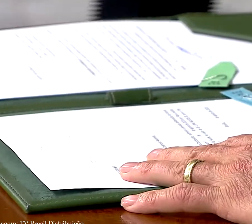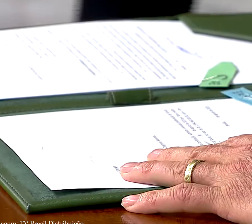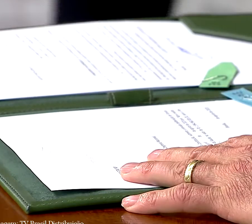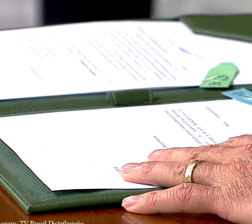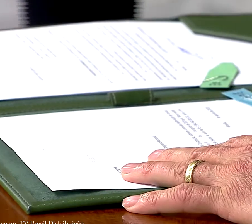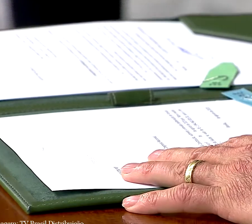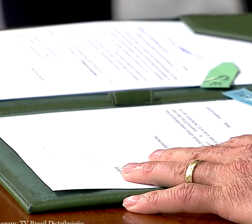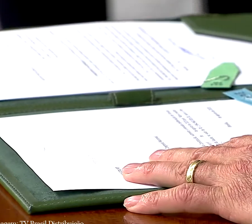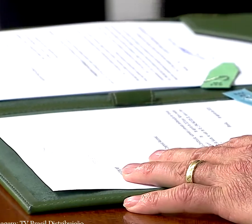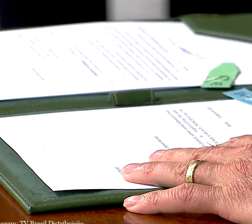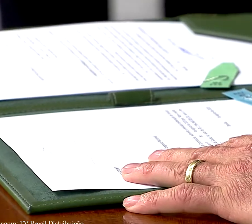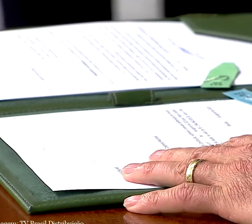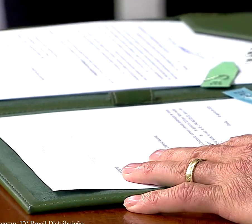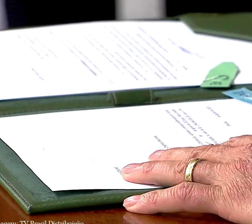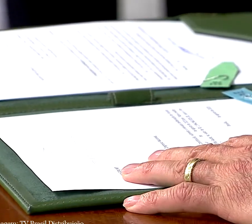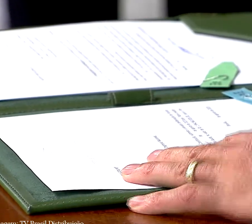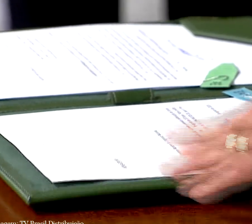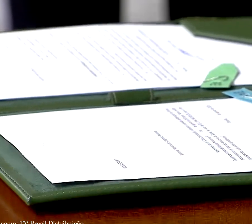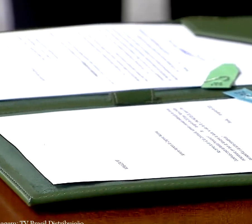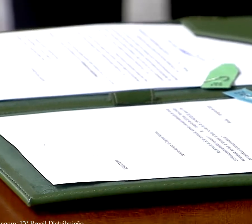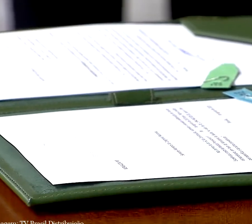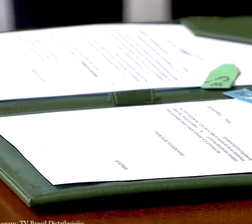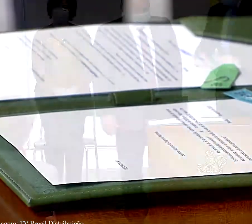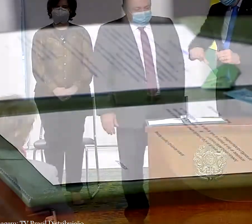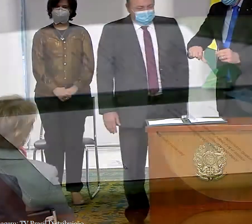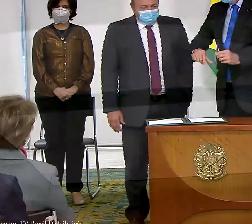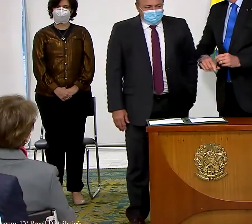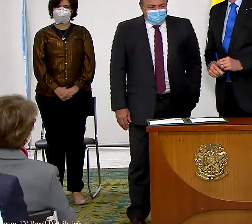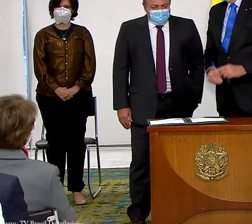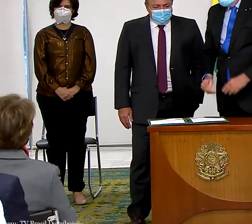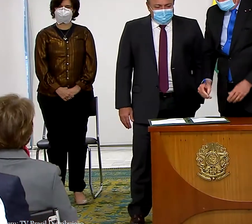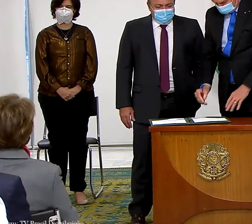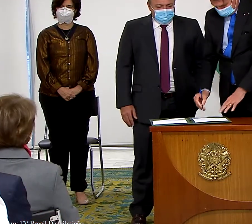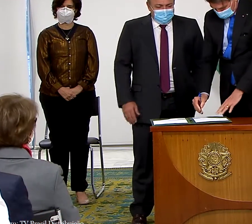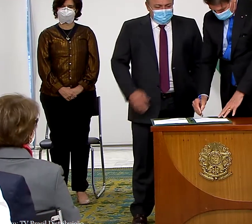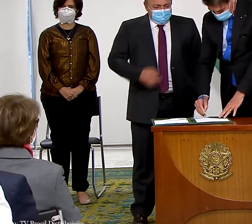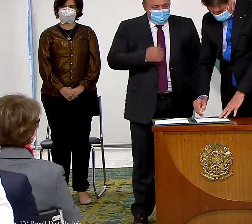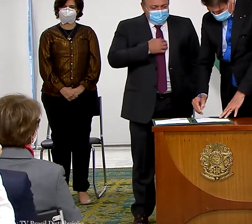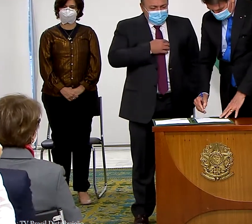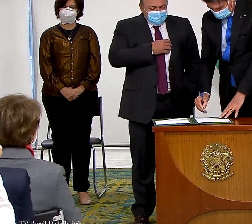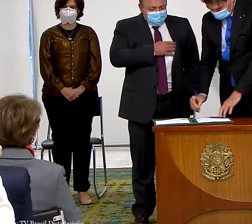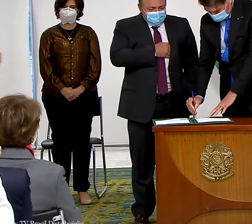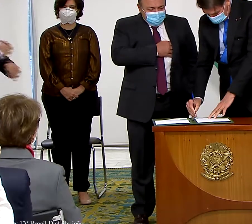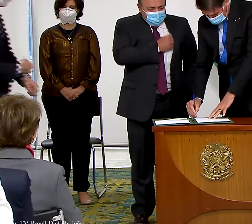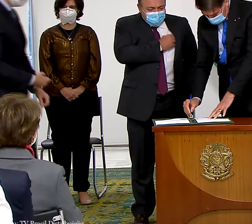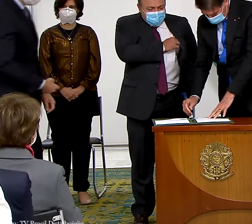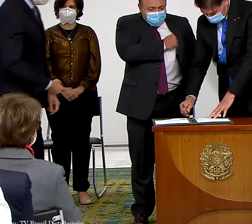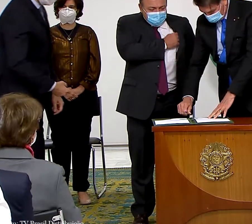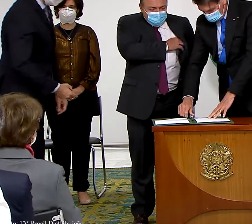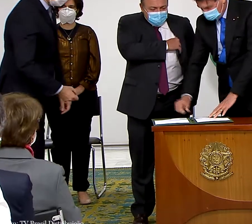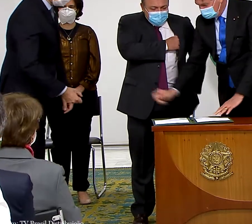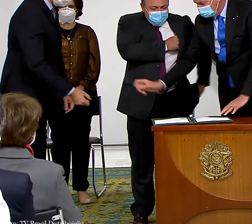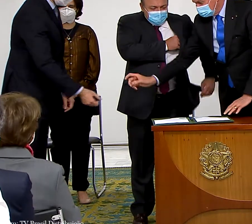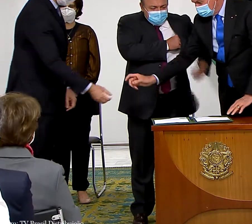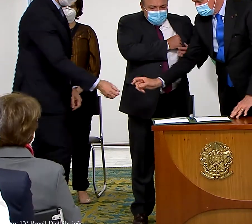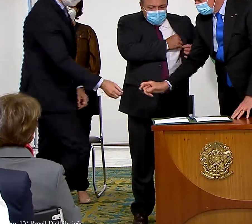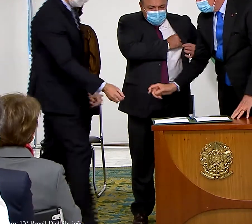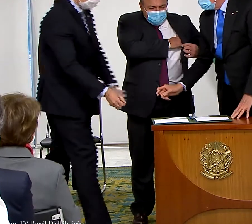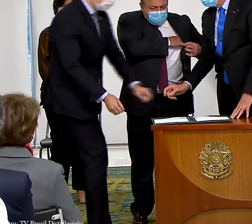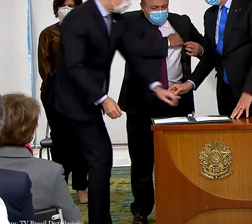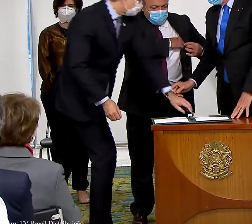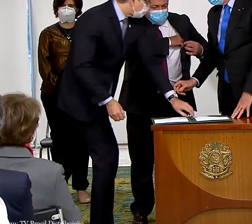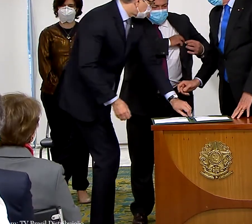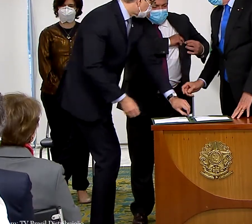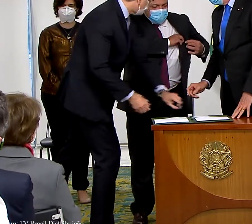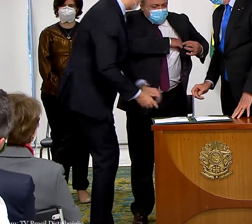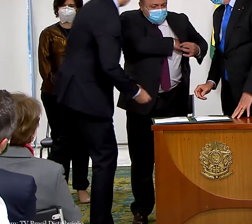A medida tem por objetivo garantir ações necessárias à produção e à disponibilização de possível vacina segura e